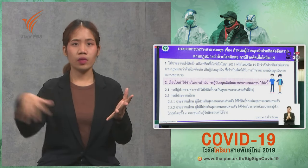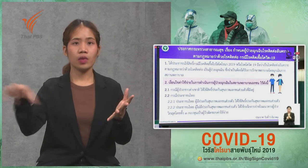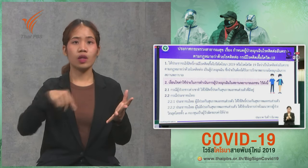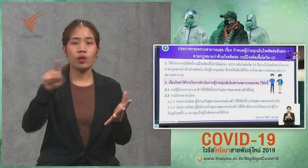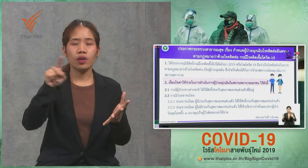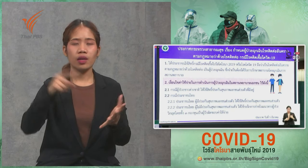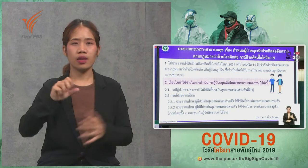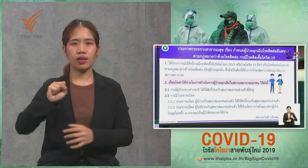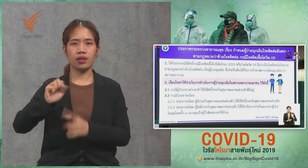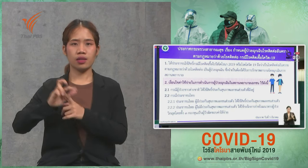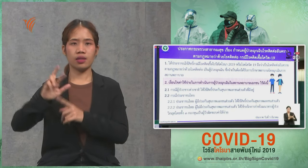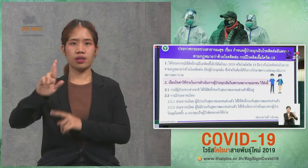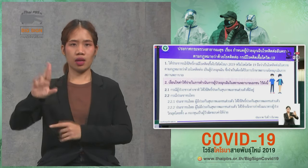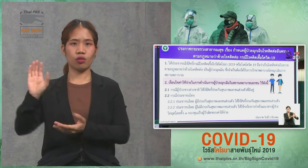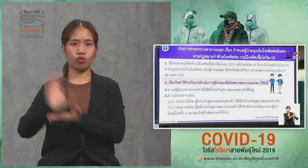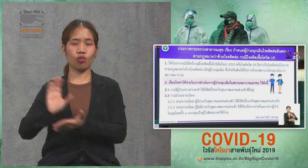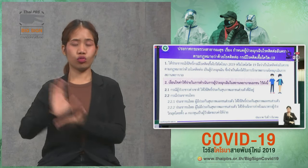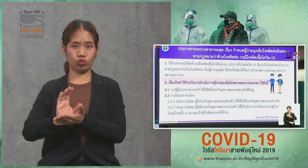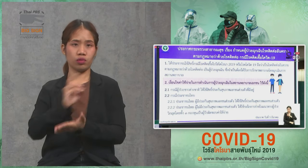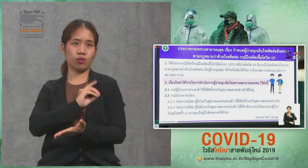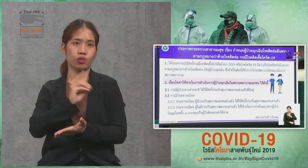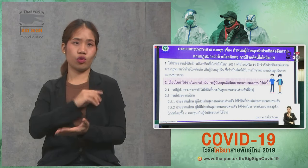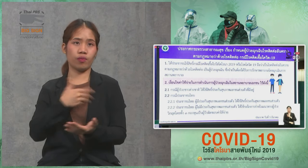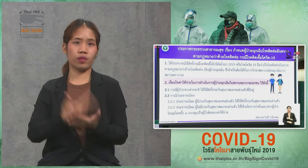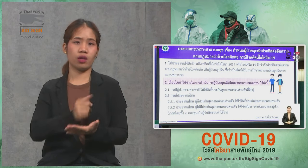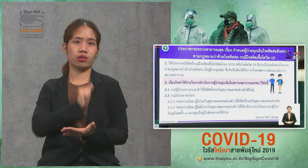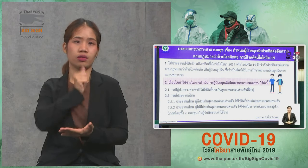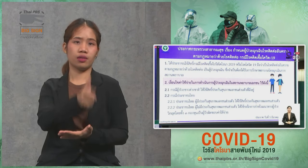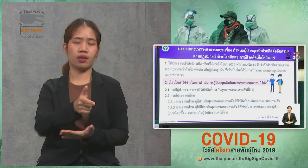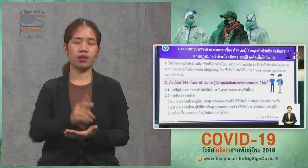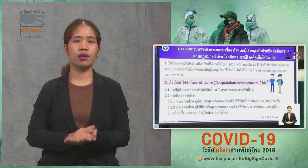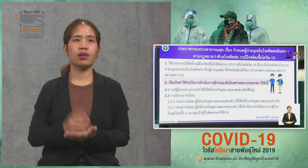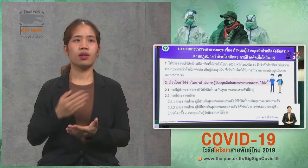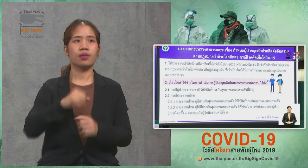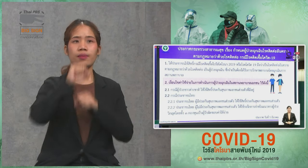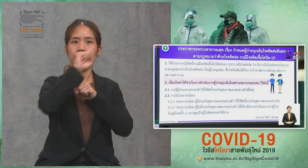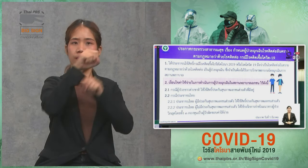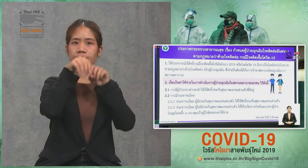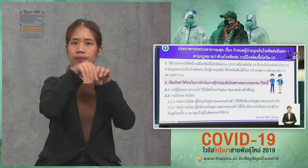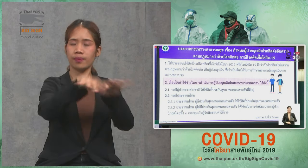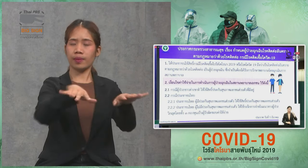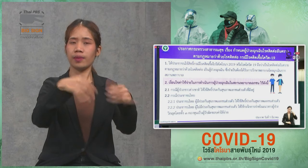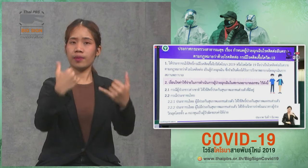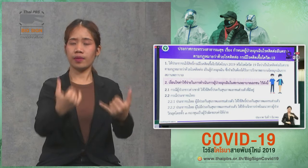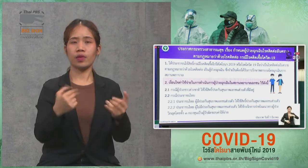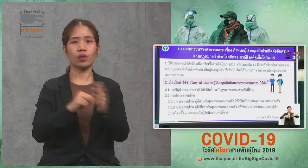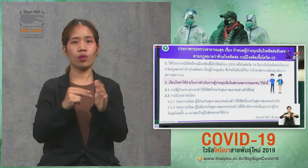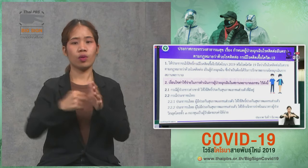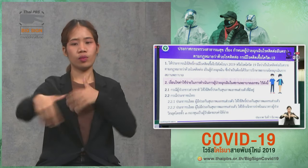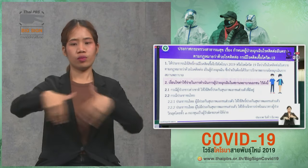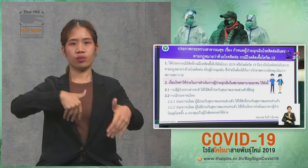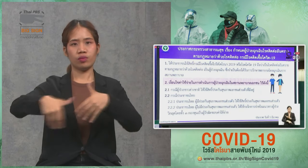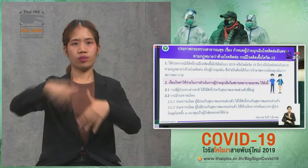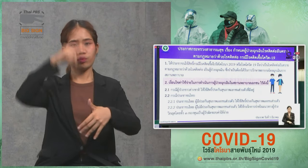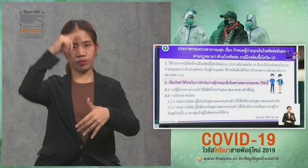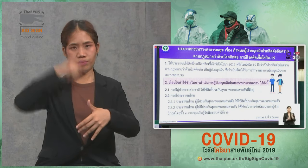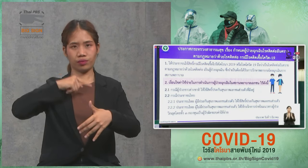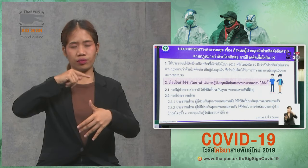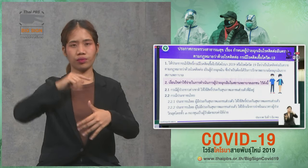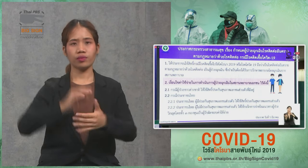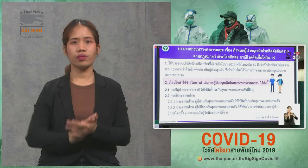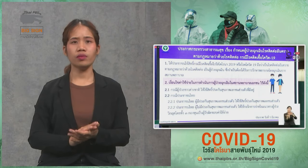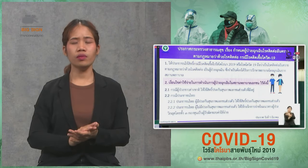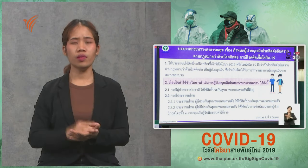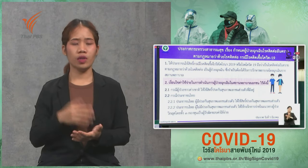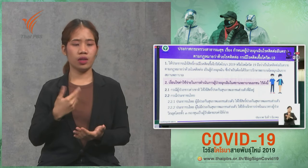กองทุนเป็นผู้รับผิดชอบค่าใช้จ่ายโดยรวมของประกาศนี้ก็คือทำให้ประชาชนนะครับคนไทยนะครับ